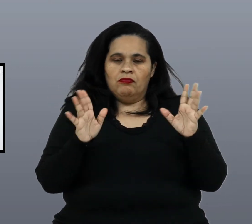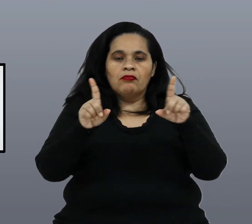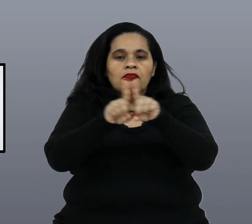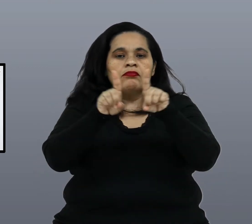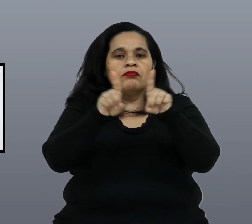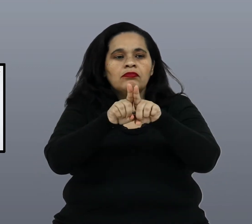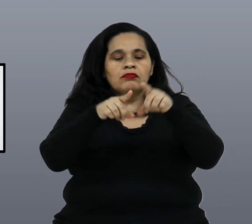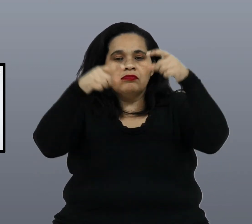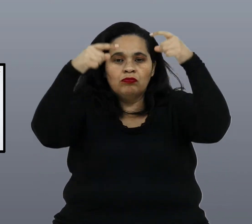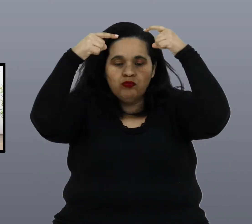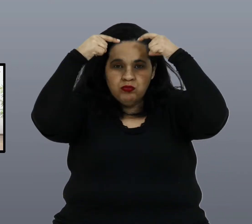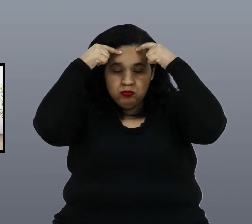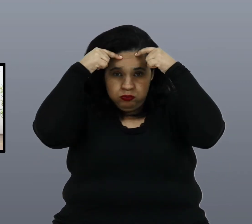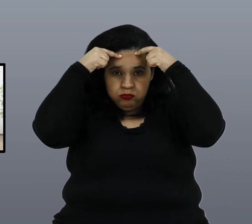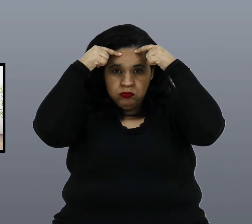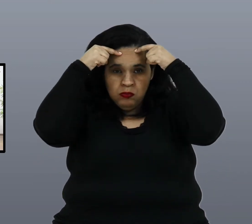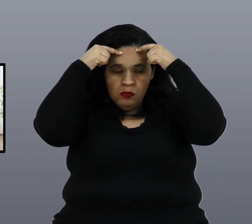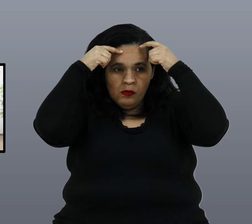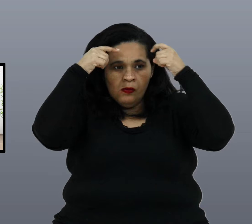reino medo-persa.